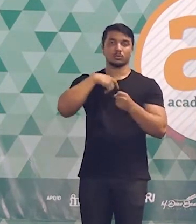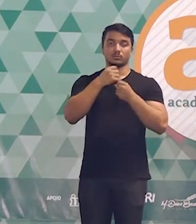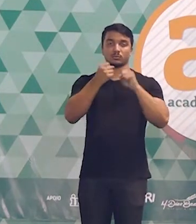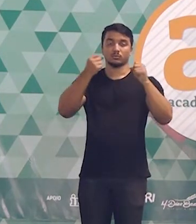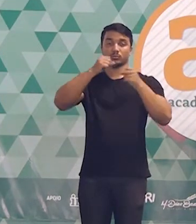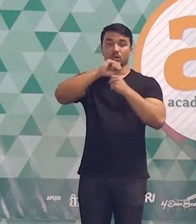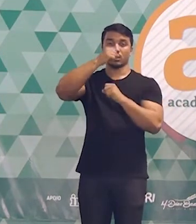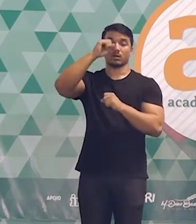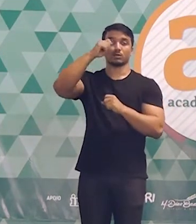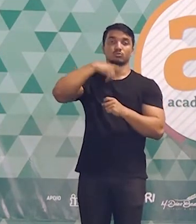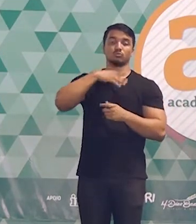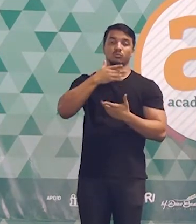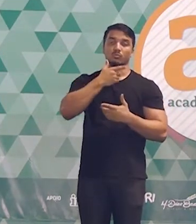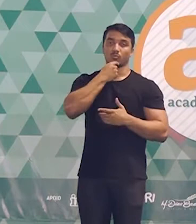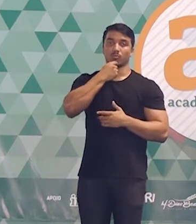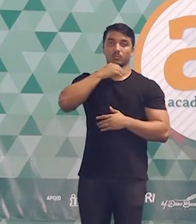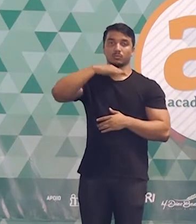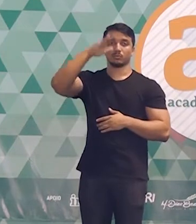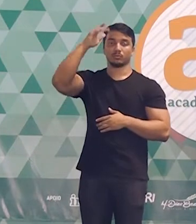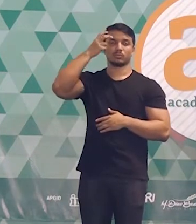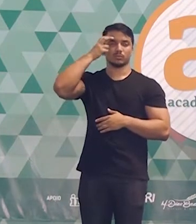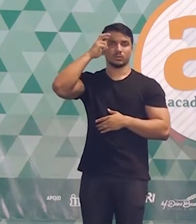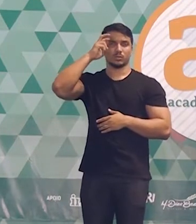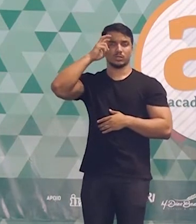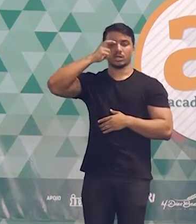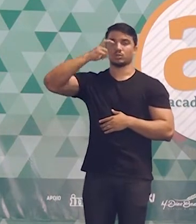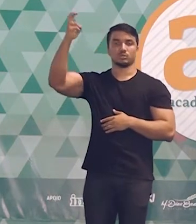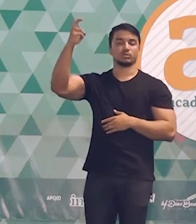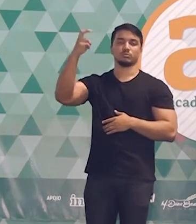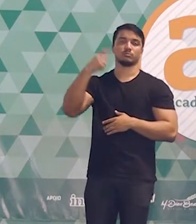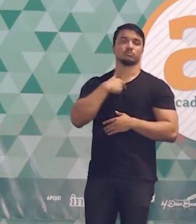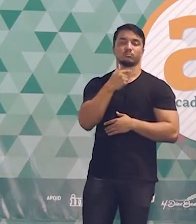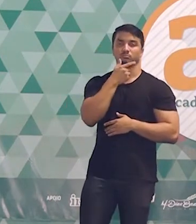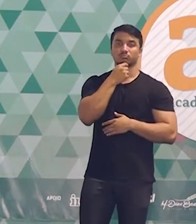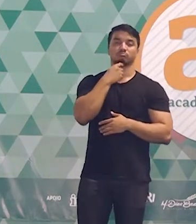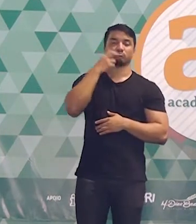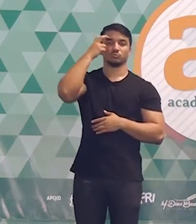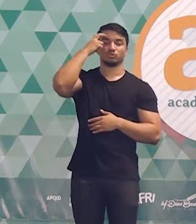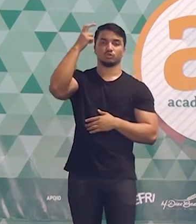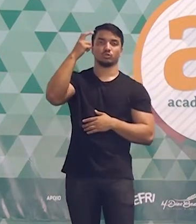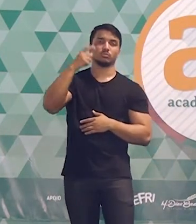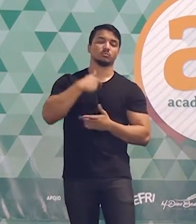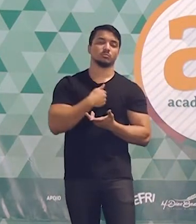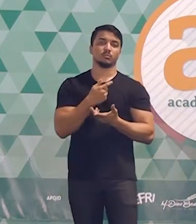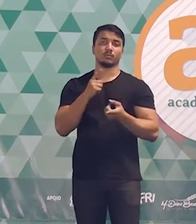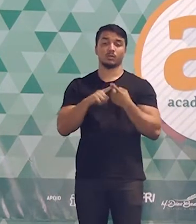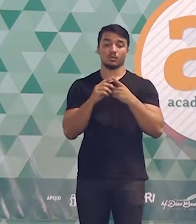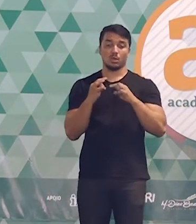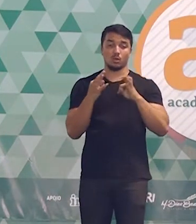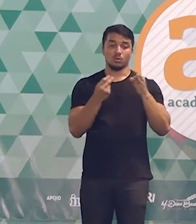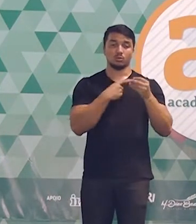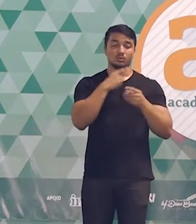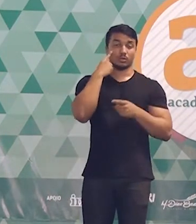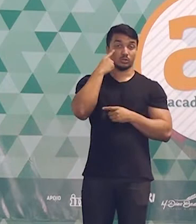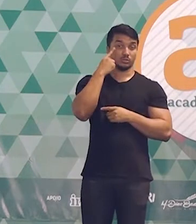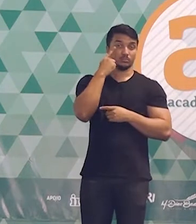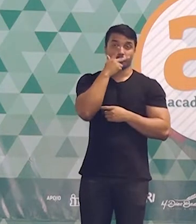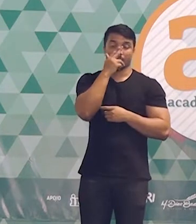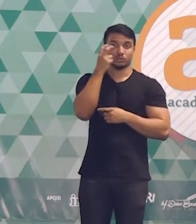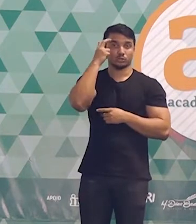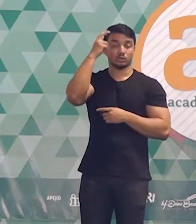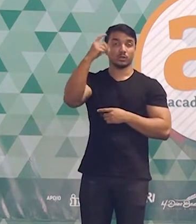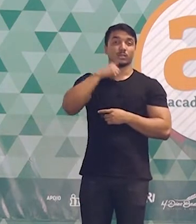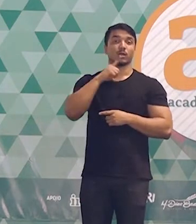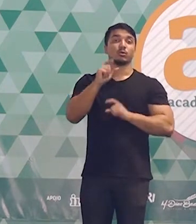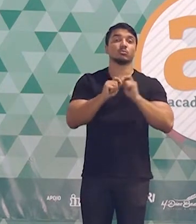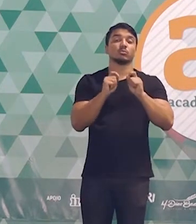Villa-Lobos era grande. Era um homem muito inteligente, um gênio. Villa-Lobos era um gênio. E como todo gênio,